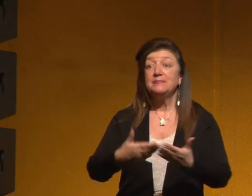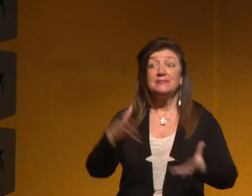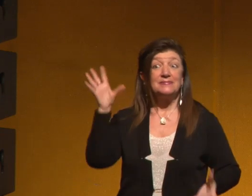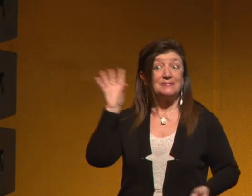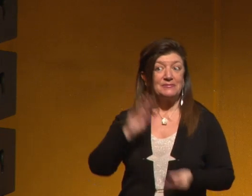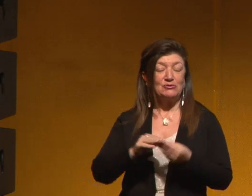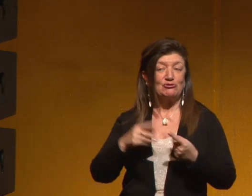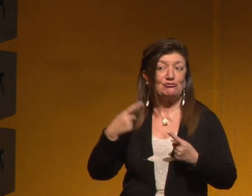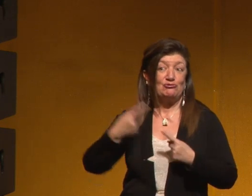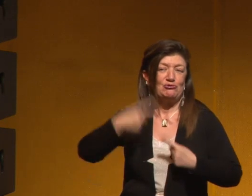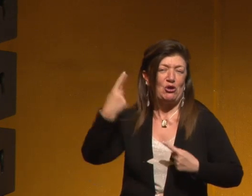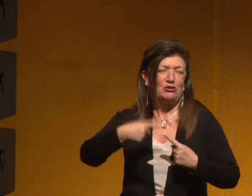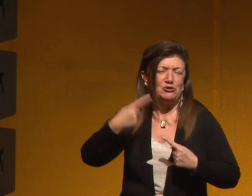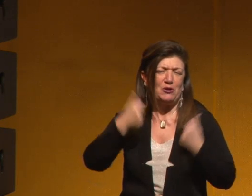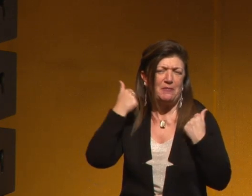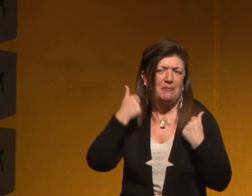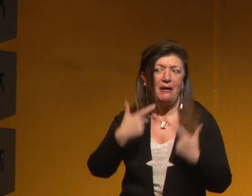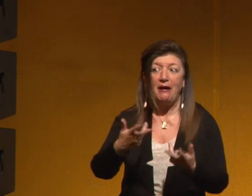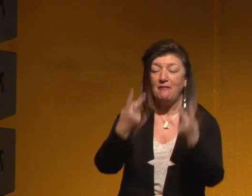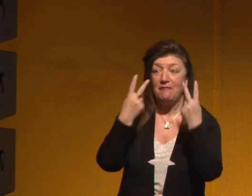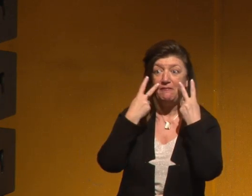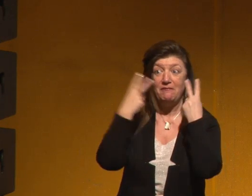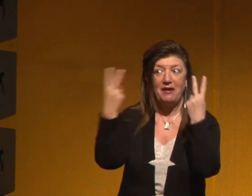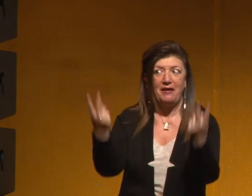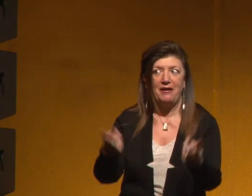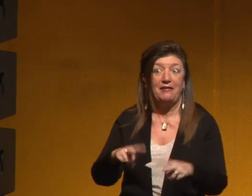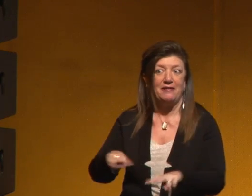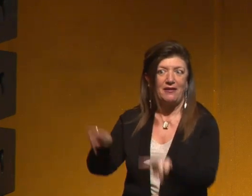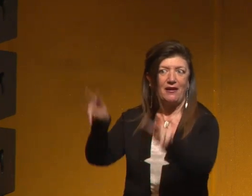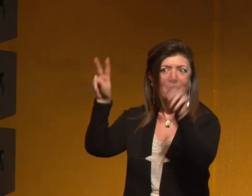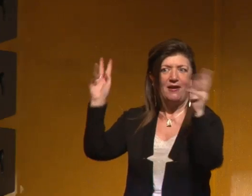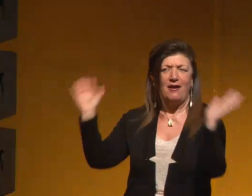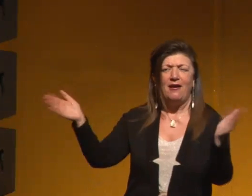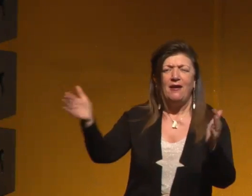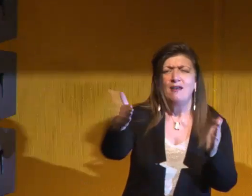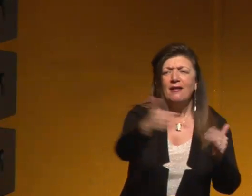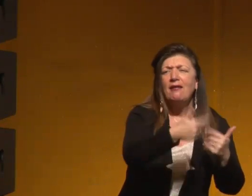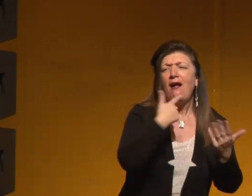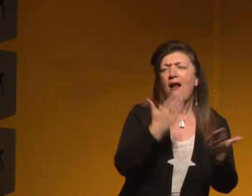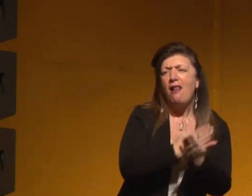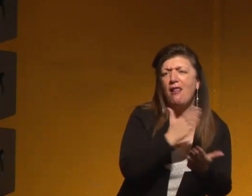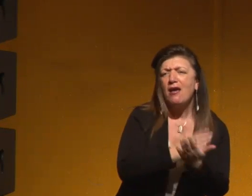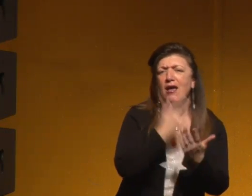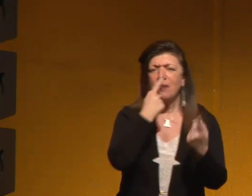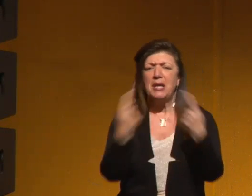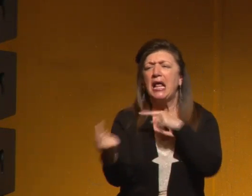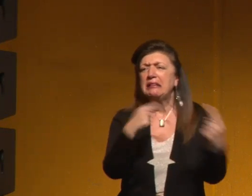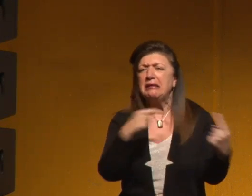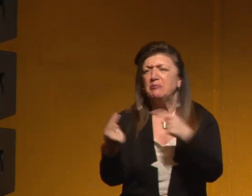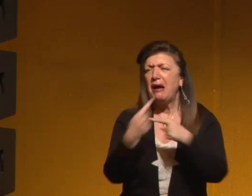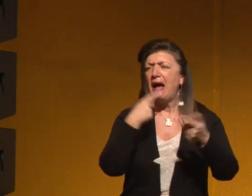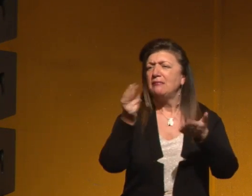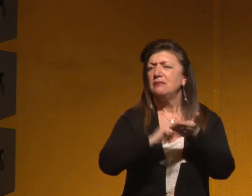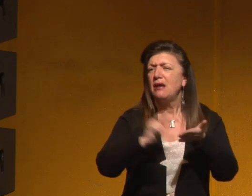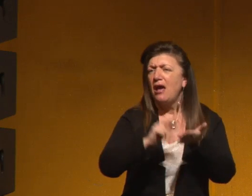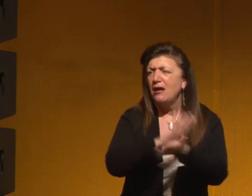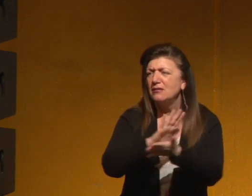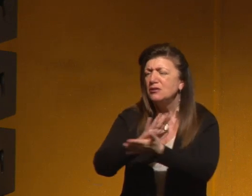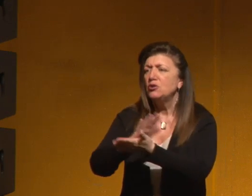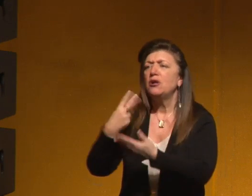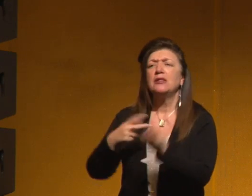giorni vedrete i libri gli editori i dibattiti sono frutto